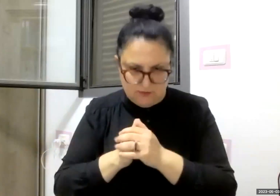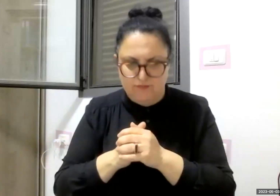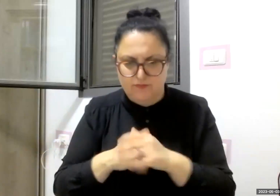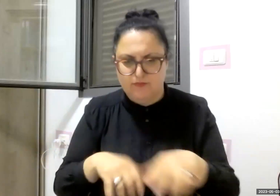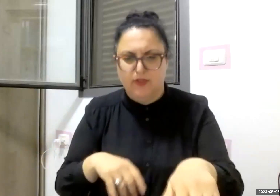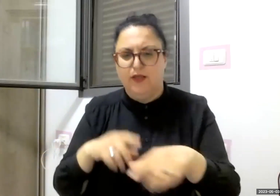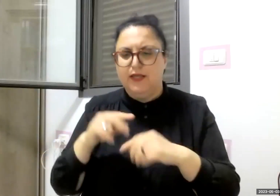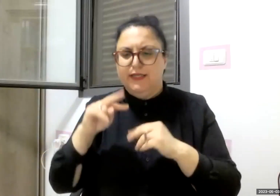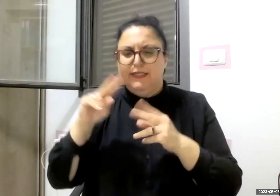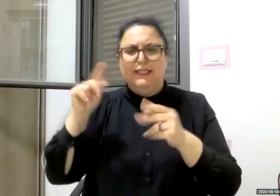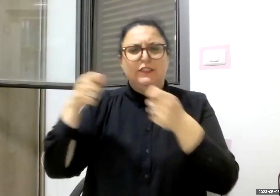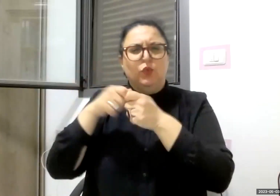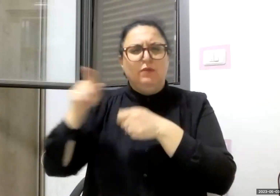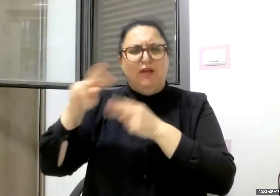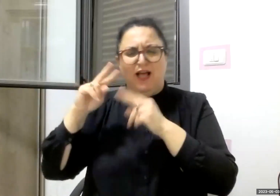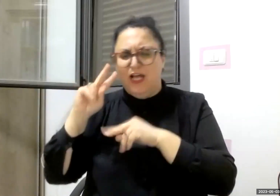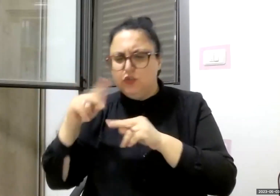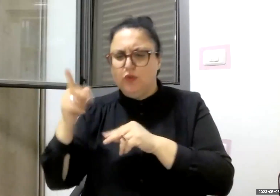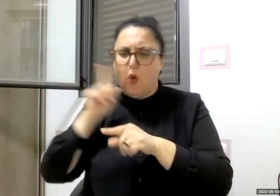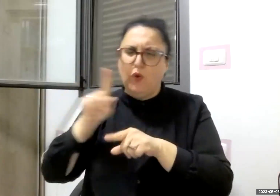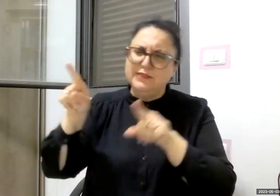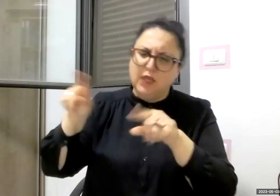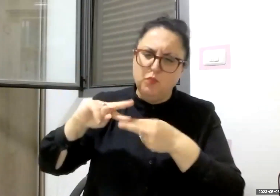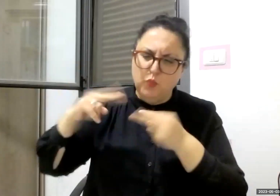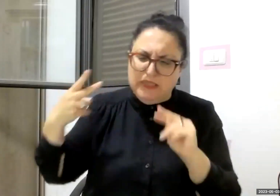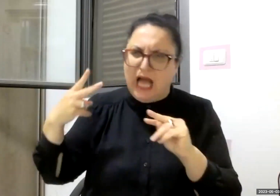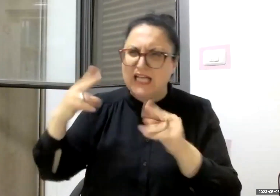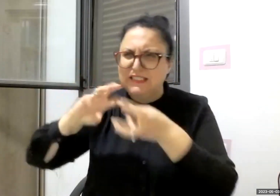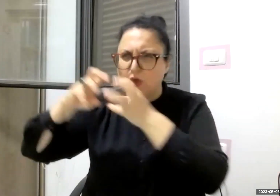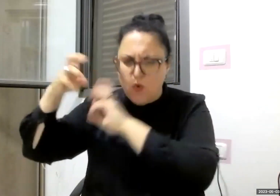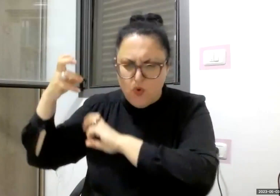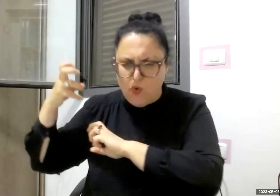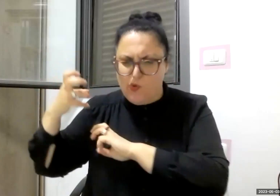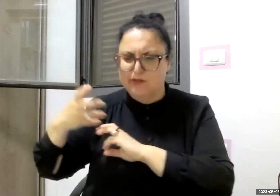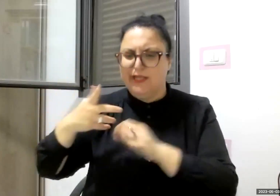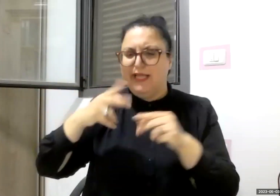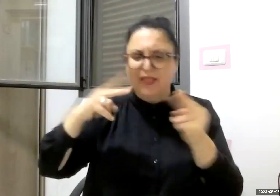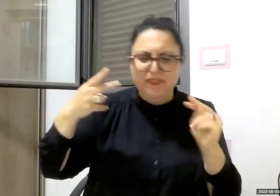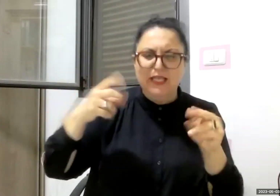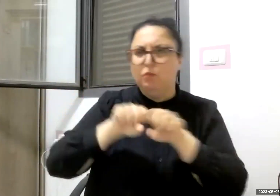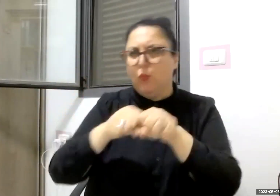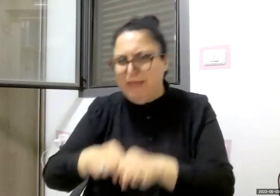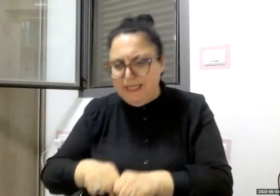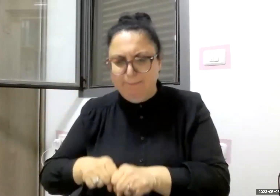מחקר פה בארץ, על גנים במוטציות שגורמים לחרשות,